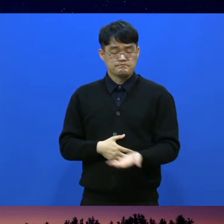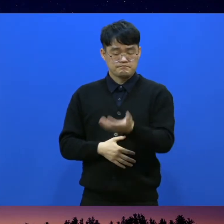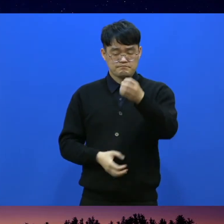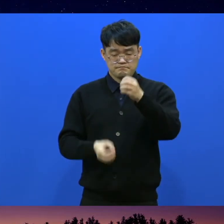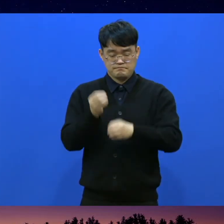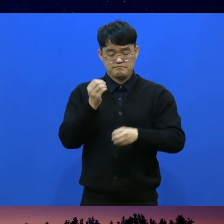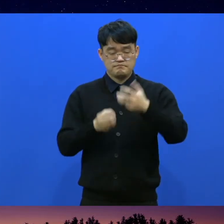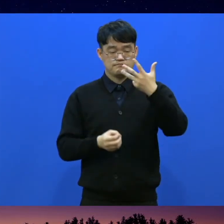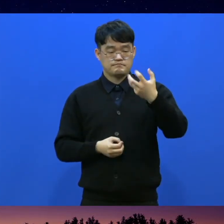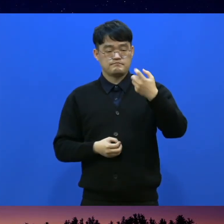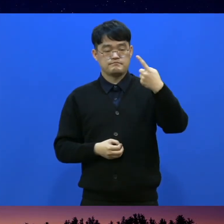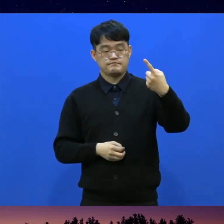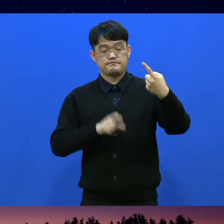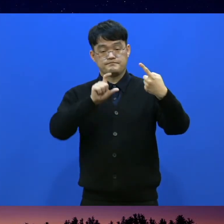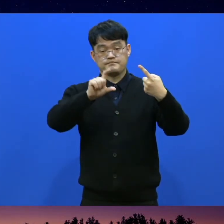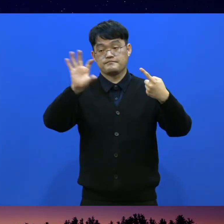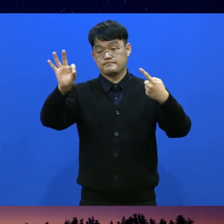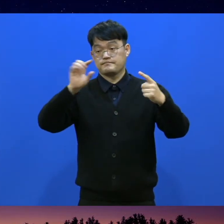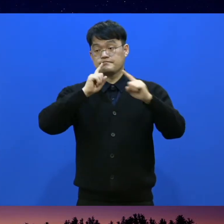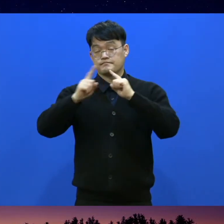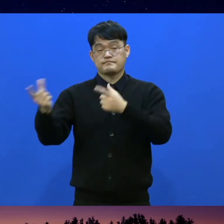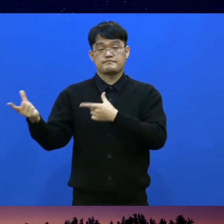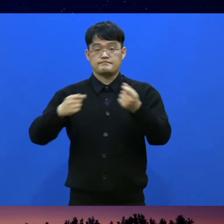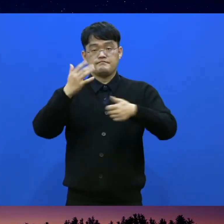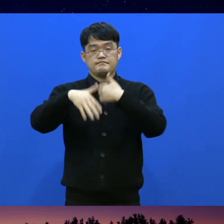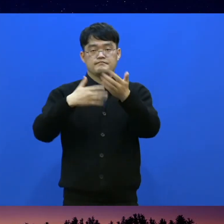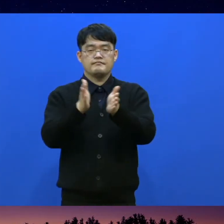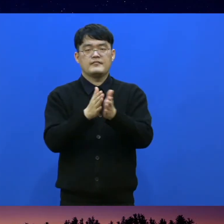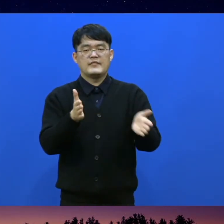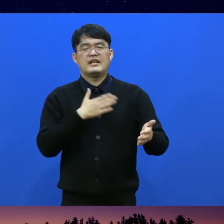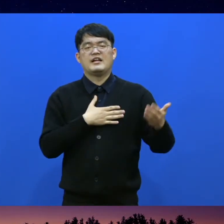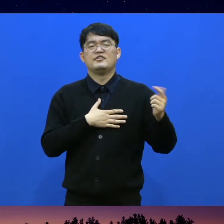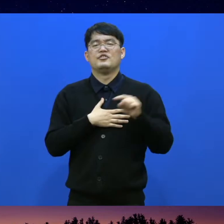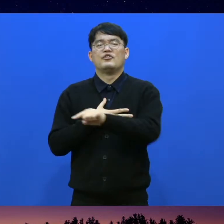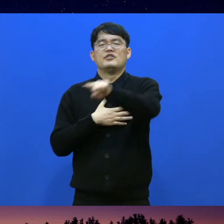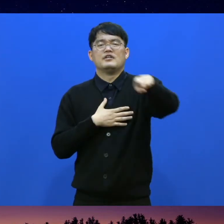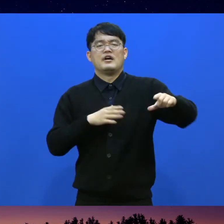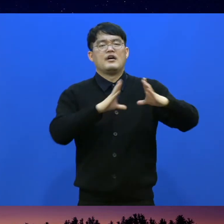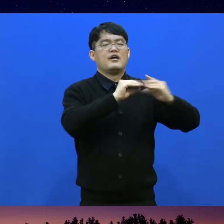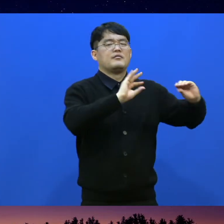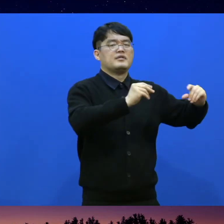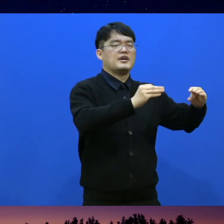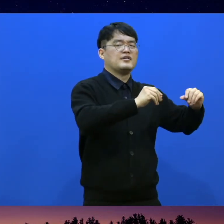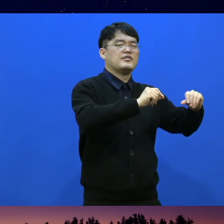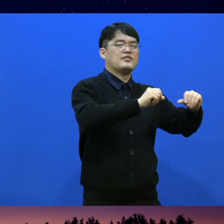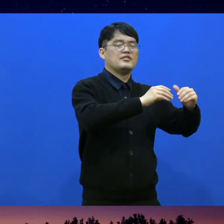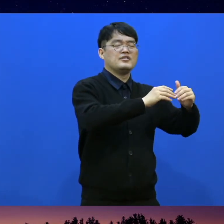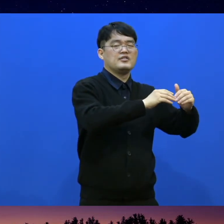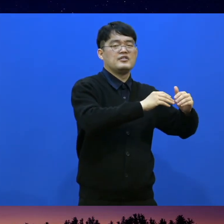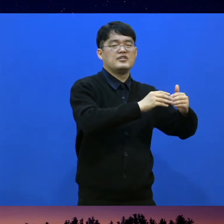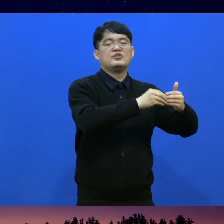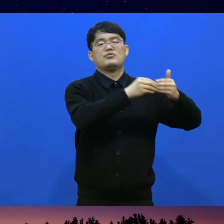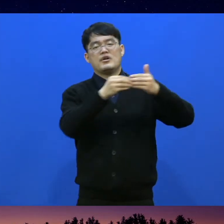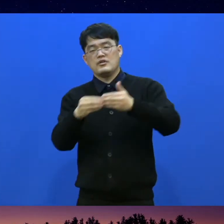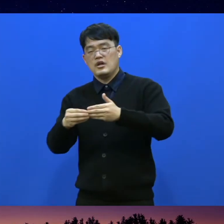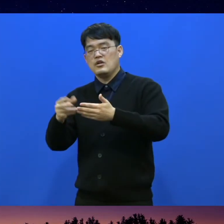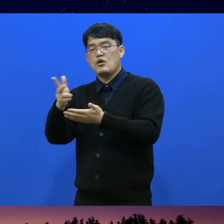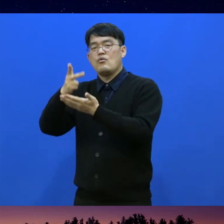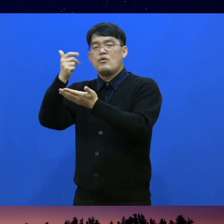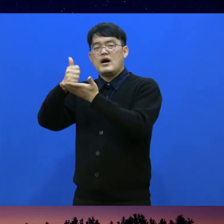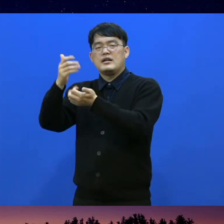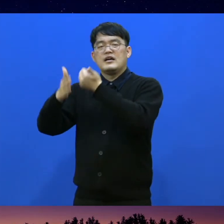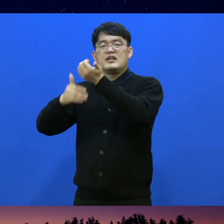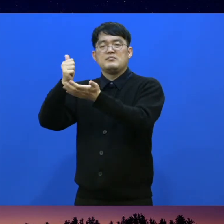81편 10절을 보십시오. 같이 한번 읽어봅시다. 시작. 나는 너를 애굽 땅에서 인도해야 된 여호와 내 하나님이니 내